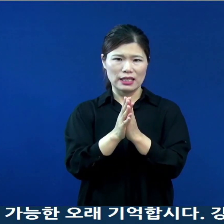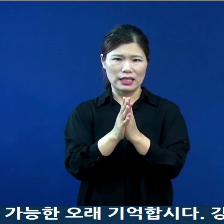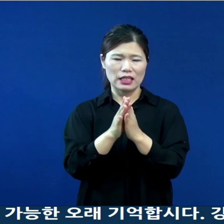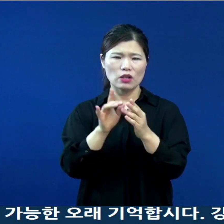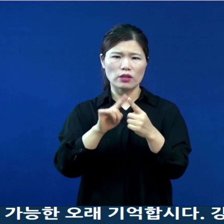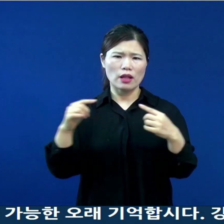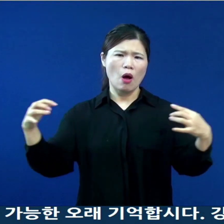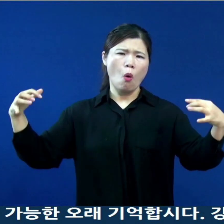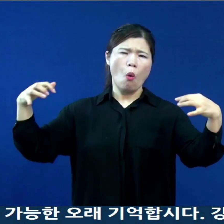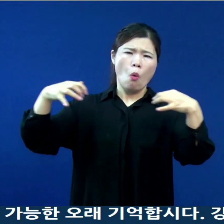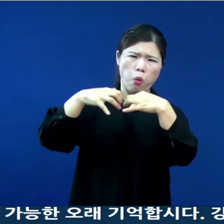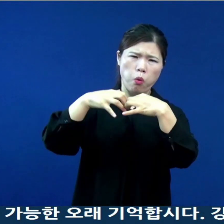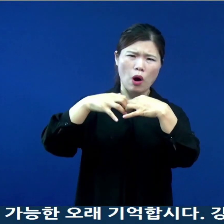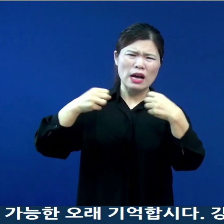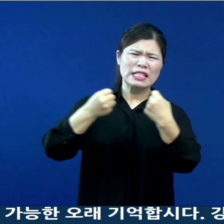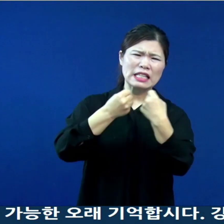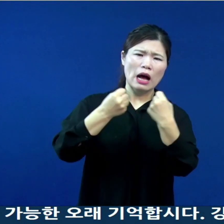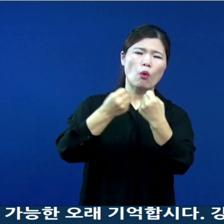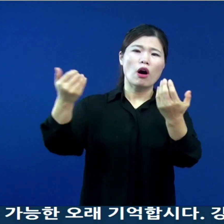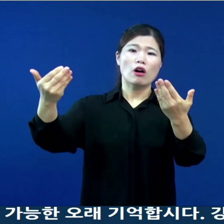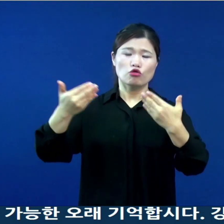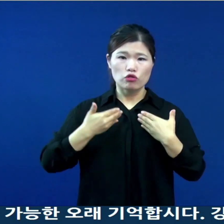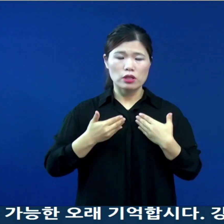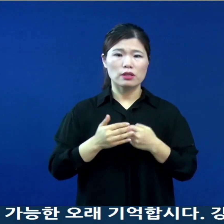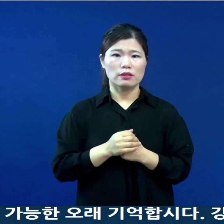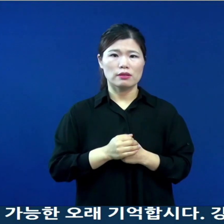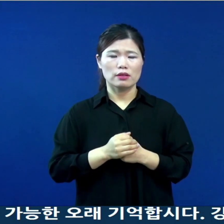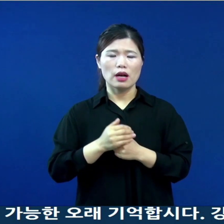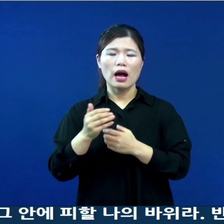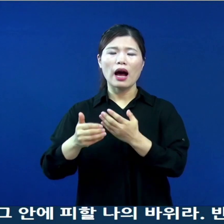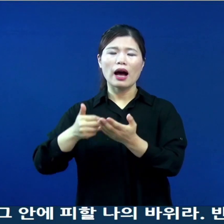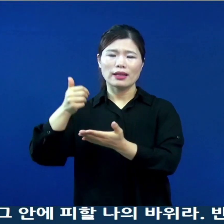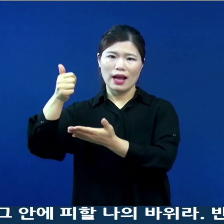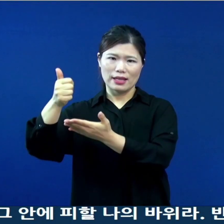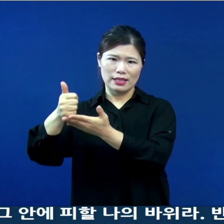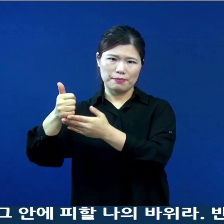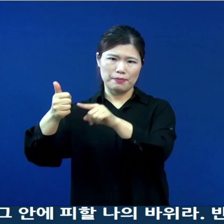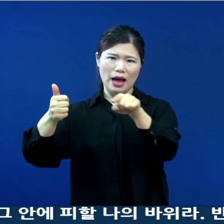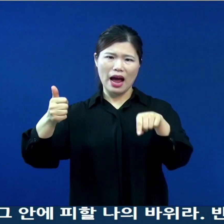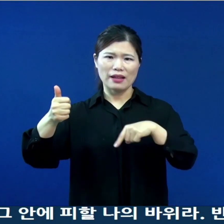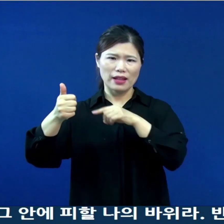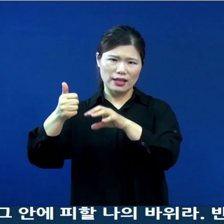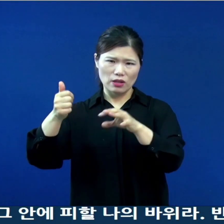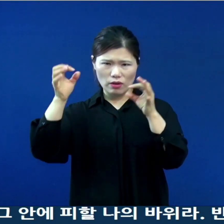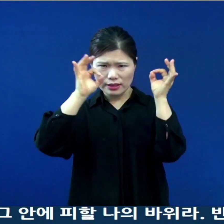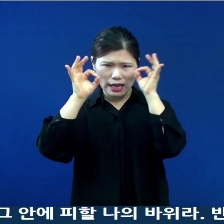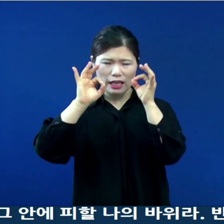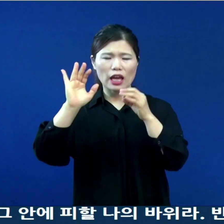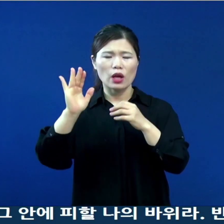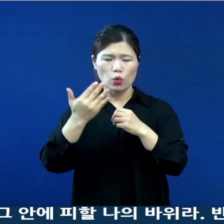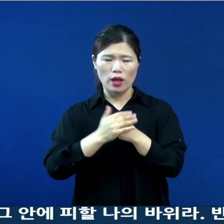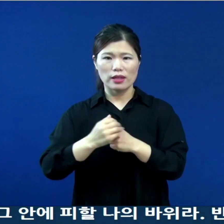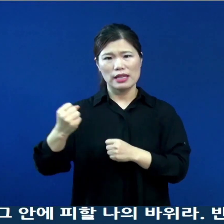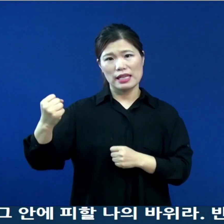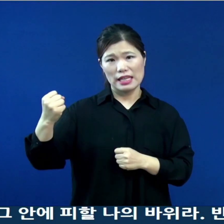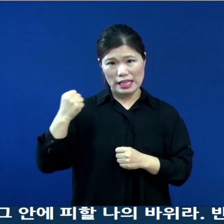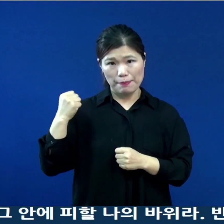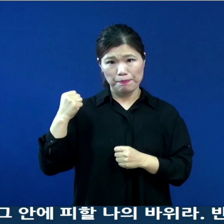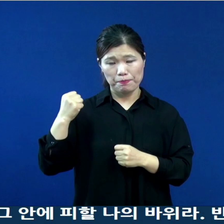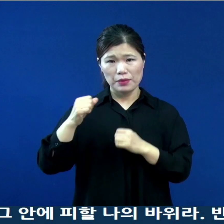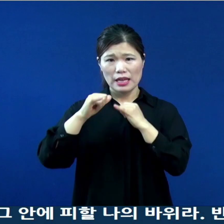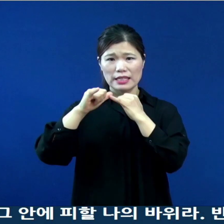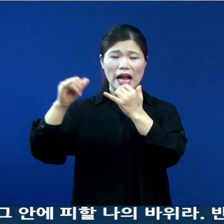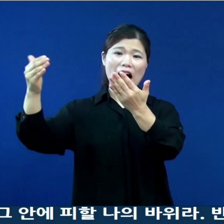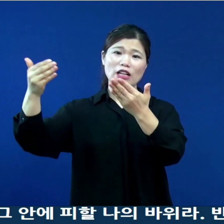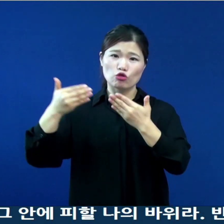대적의 원수들과 싸우시는 그 하나님 속에서 찾은 힘, 그리고 상주심의